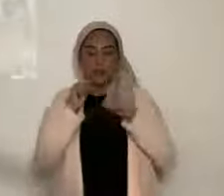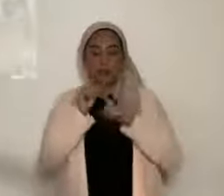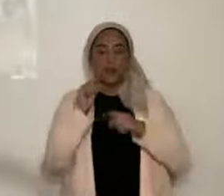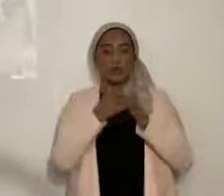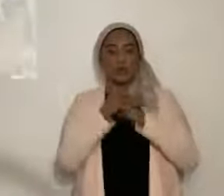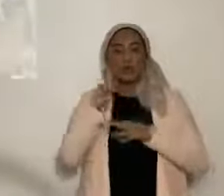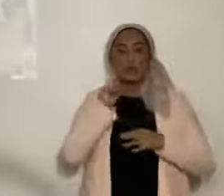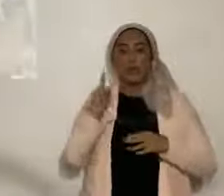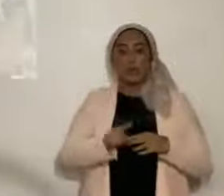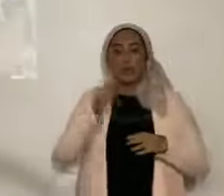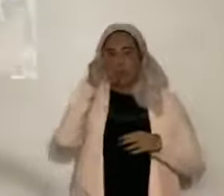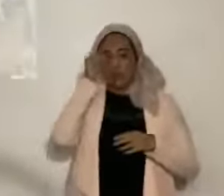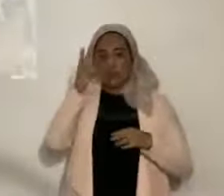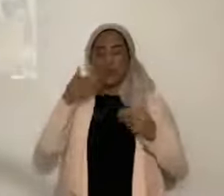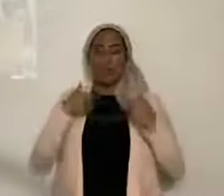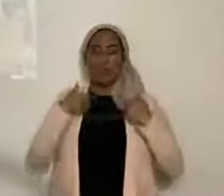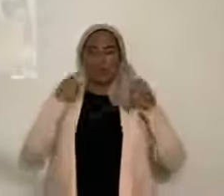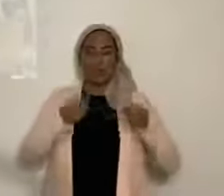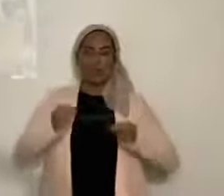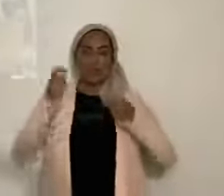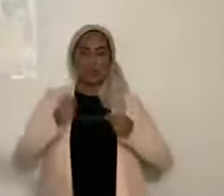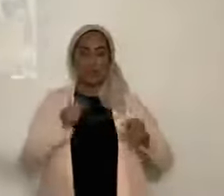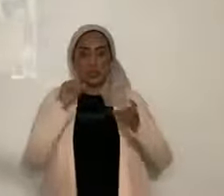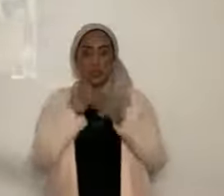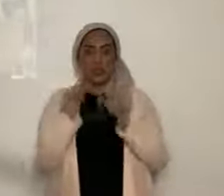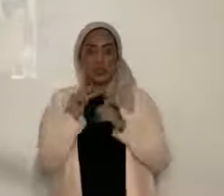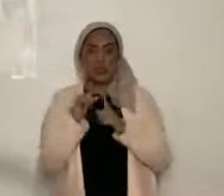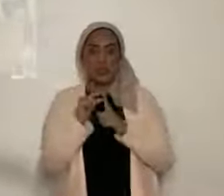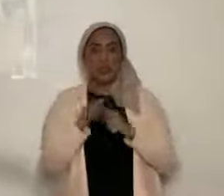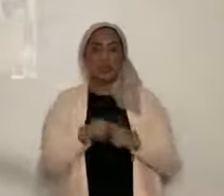de Yahshua, entonces tiene autoridad esa palabra.